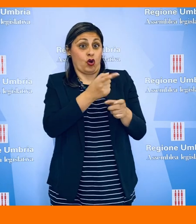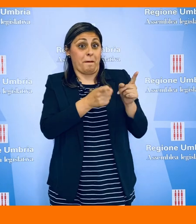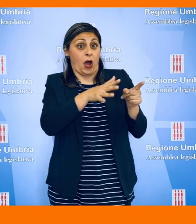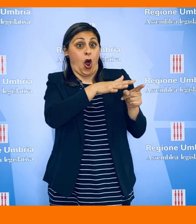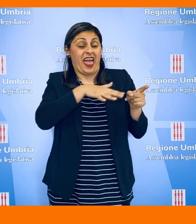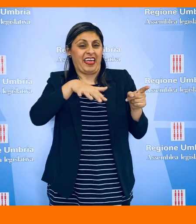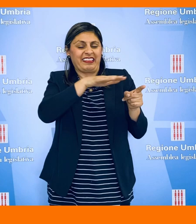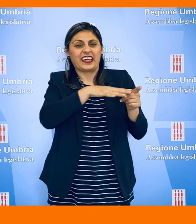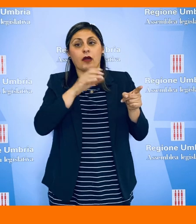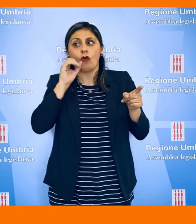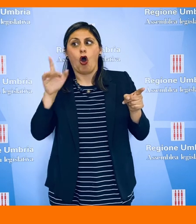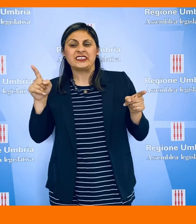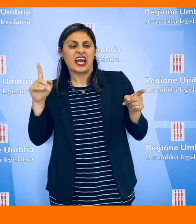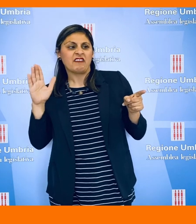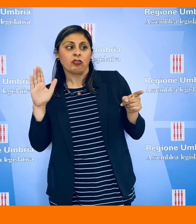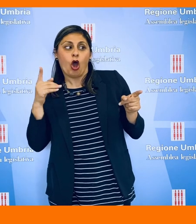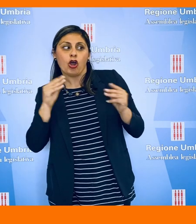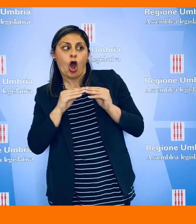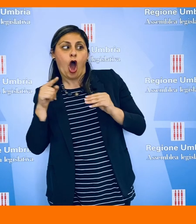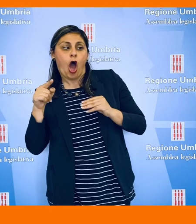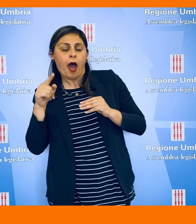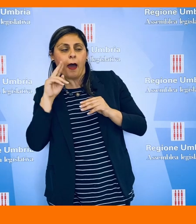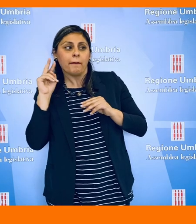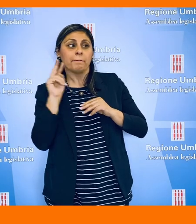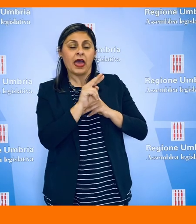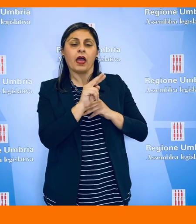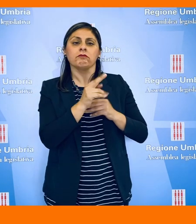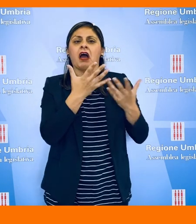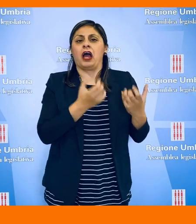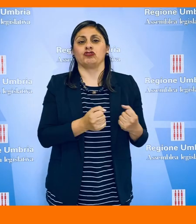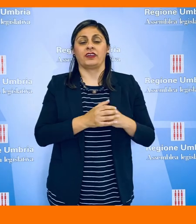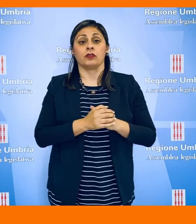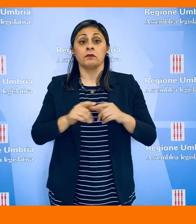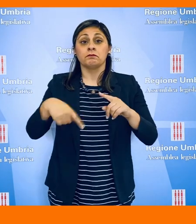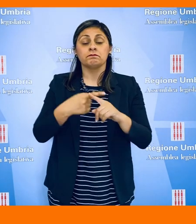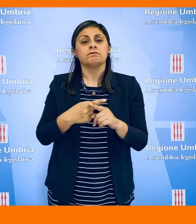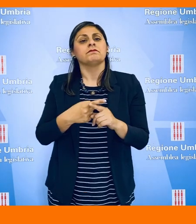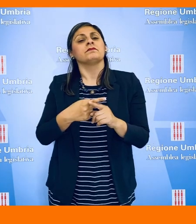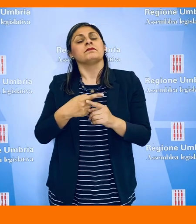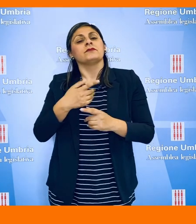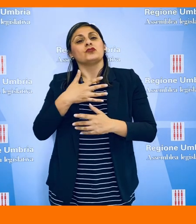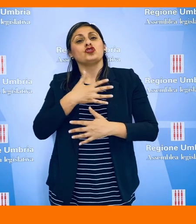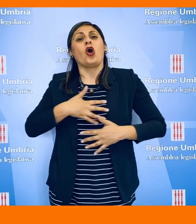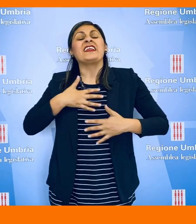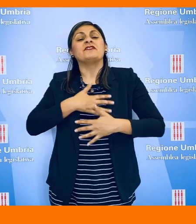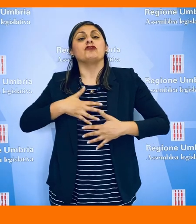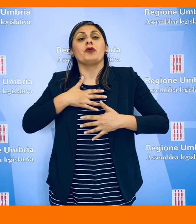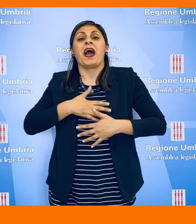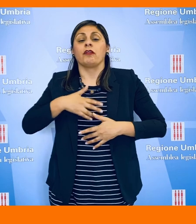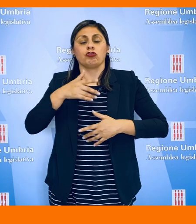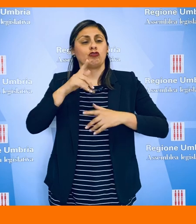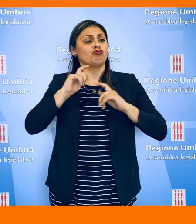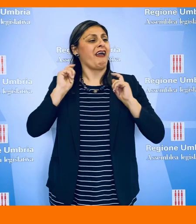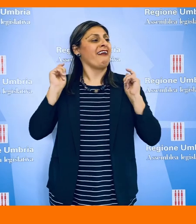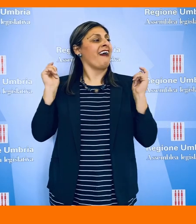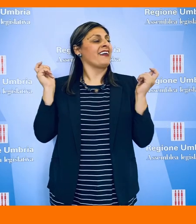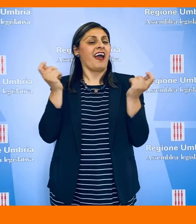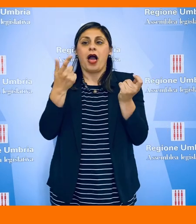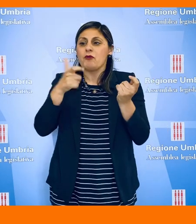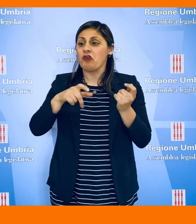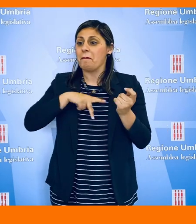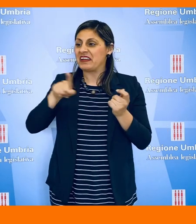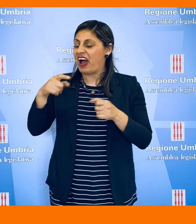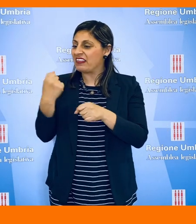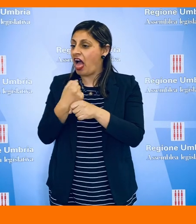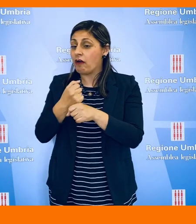politiche per il lavoro da parte dell'osservatorio, approvata anche la richiesta di verificare il soddisfacimento dell'interesse generale nell'attività